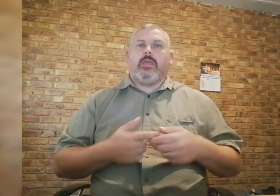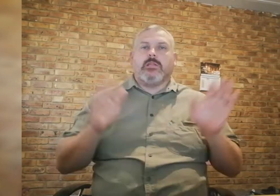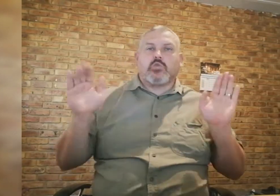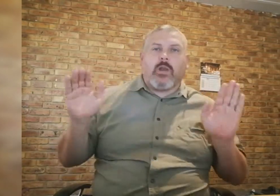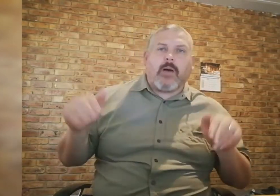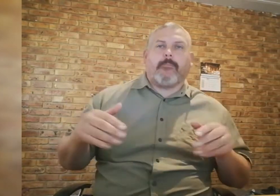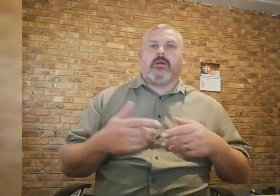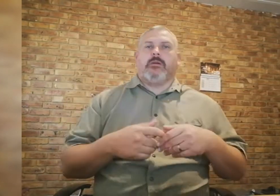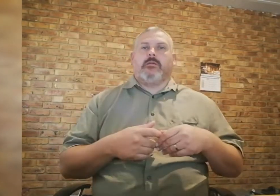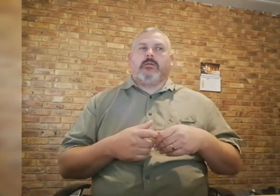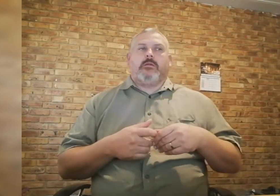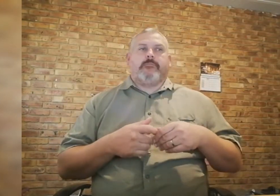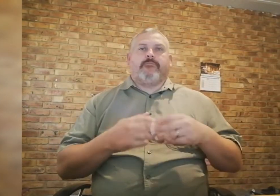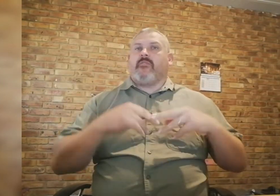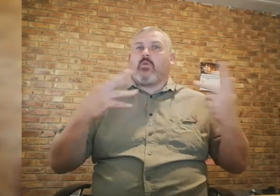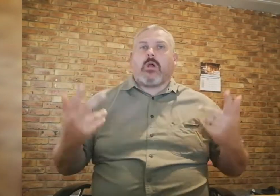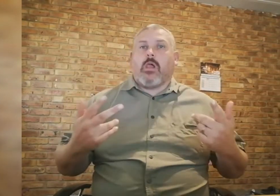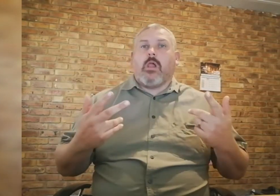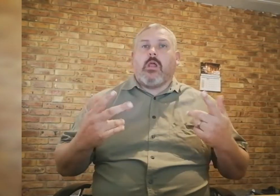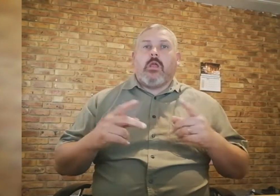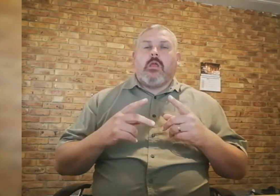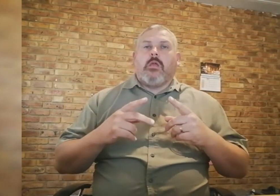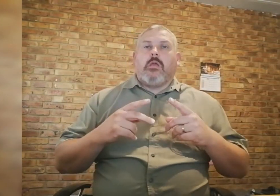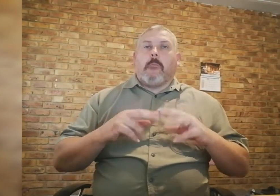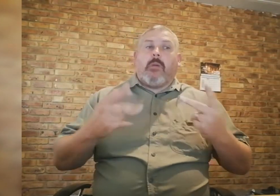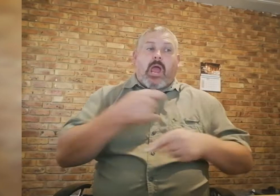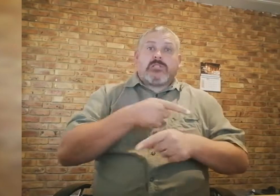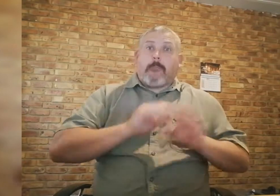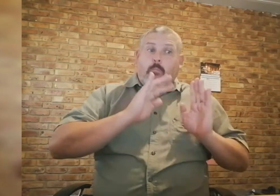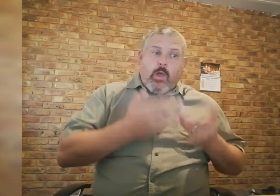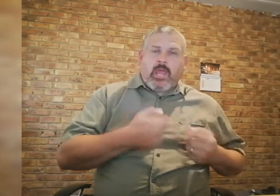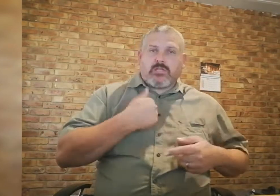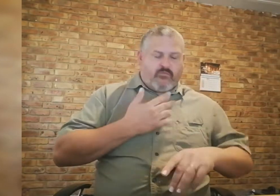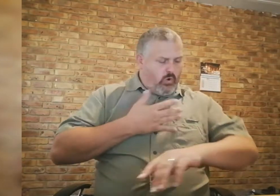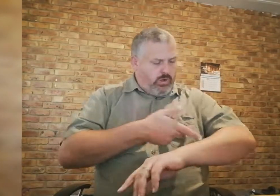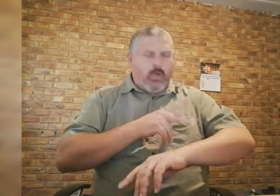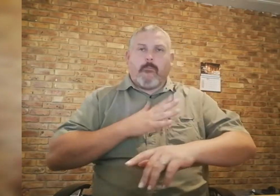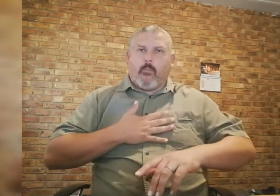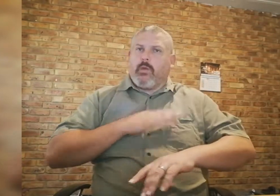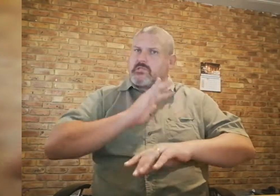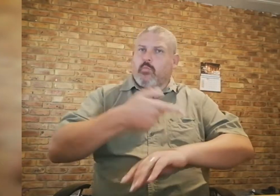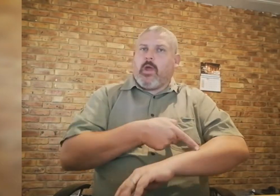haakies, skoenlappe, wat ook al. Maar as dit mooi is, voel, is mooi.